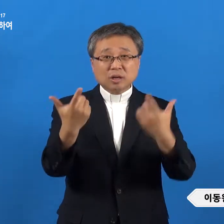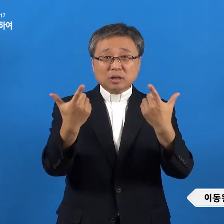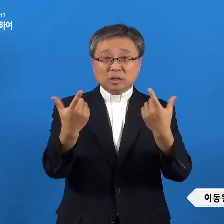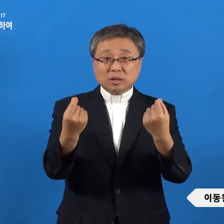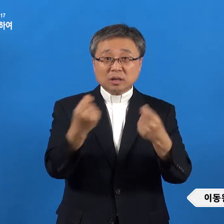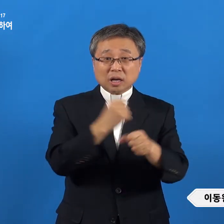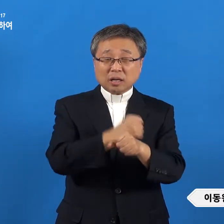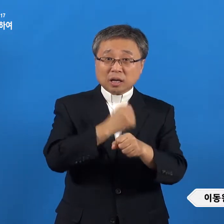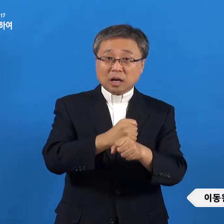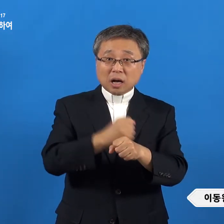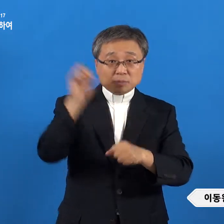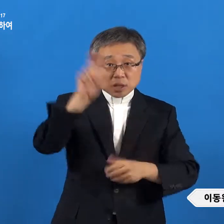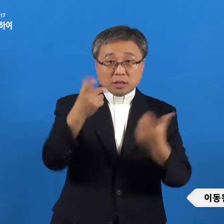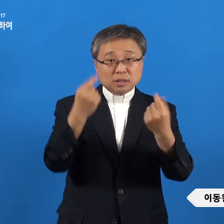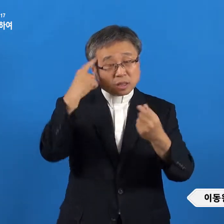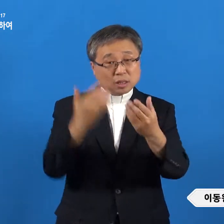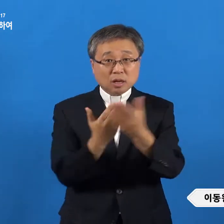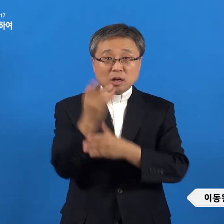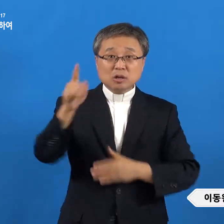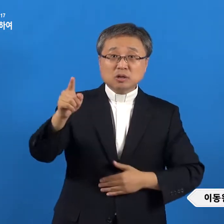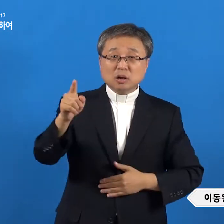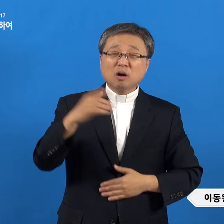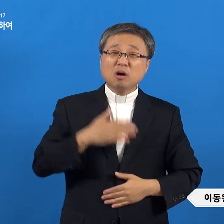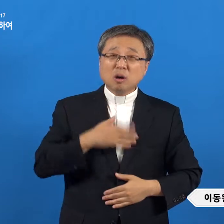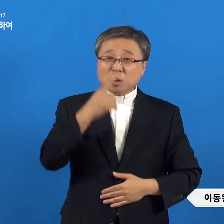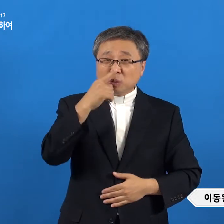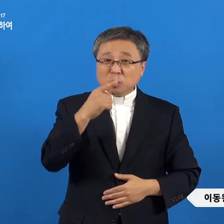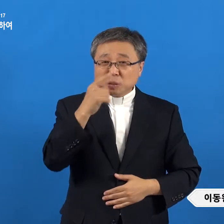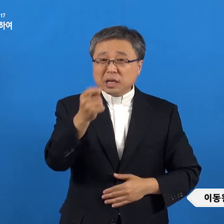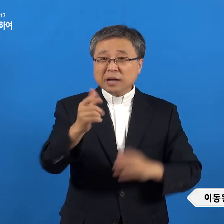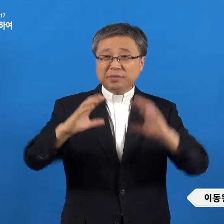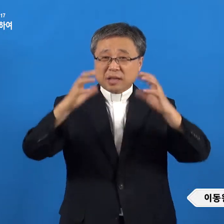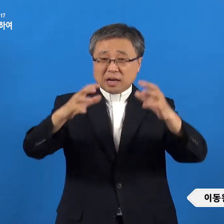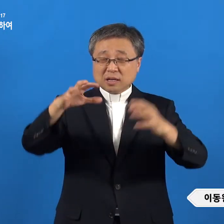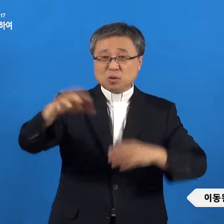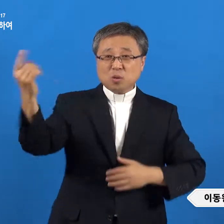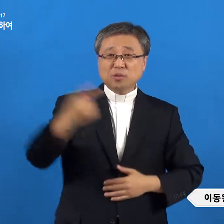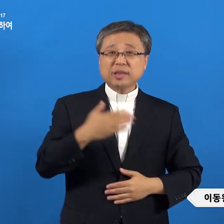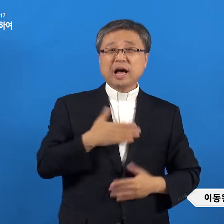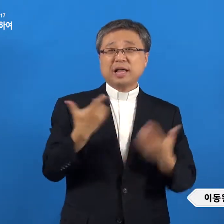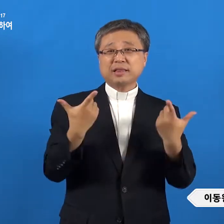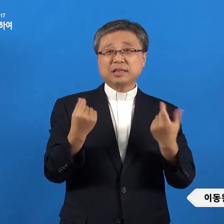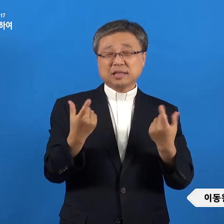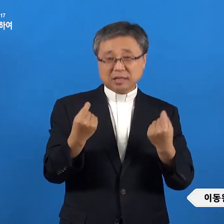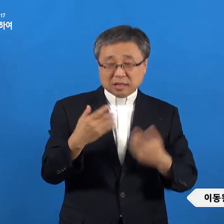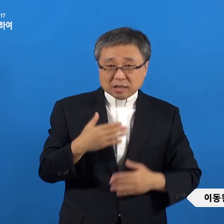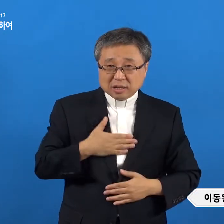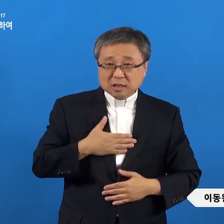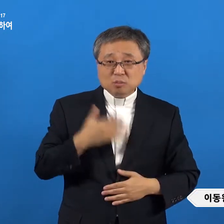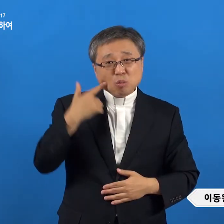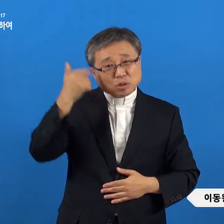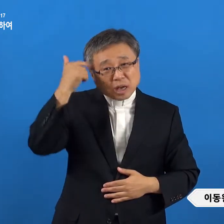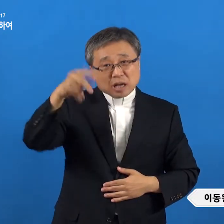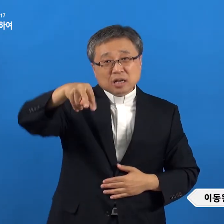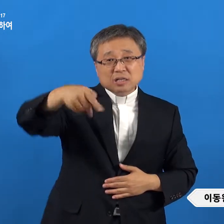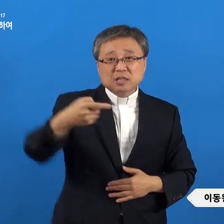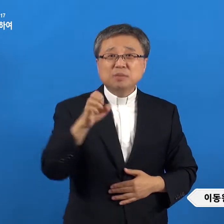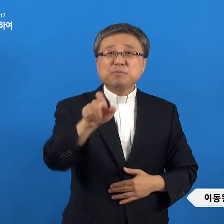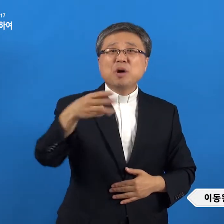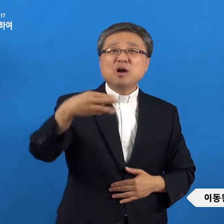나서 아니야. 저 동양 작은 나라에서 온 나 같은 사람이 스폴전을 찾고 있는 것 자체가 스폴전이 영향을